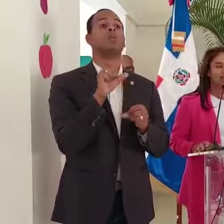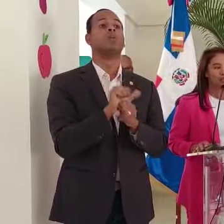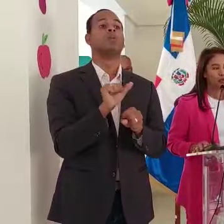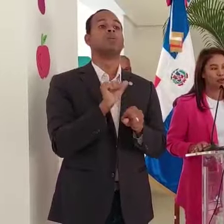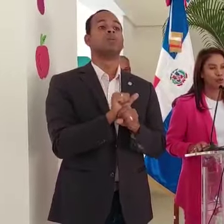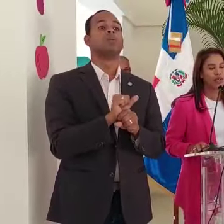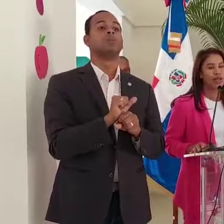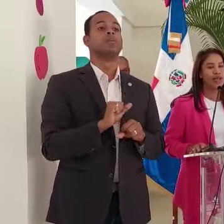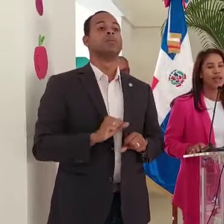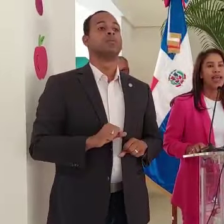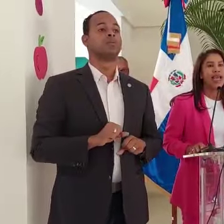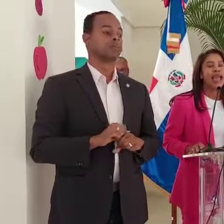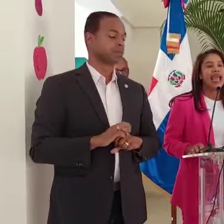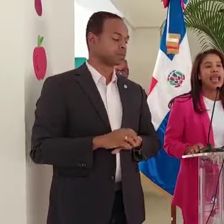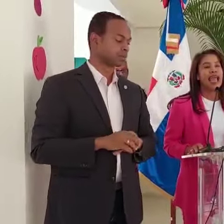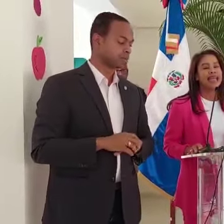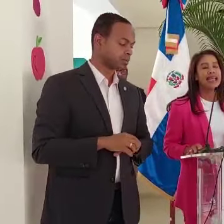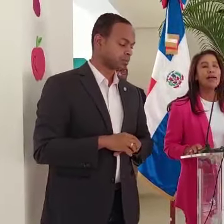este centro: